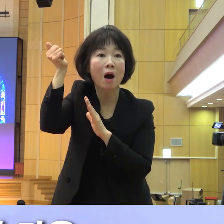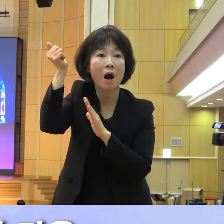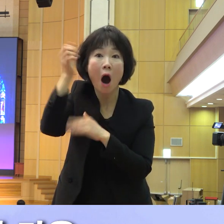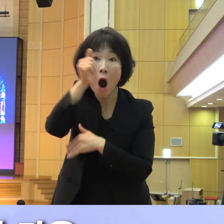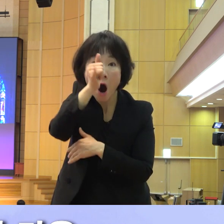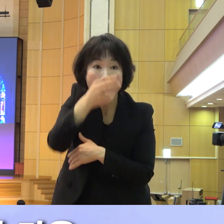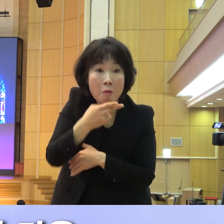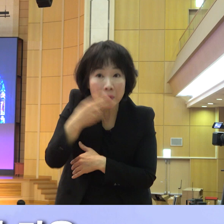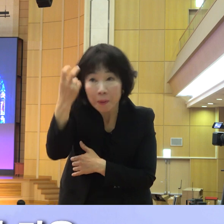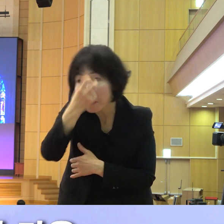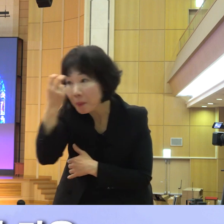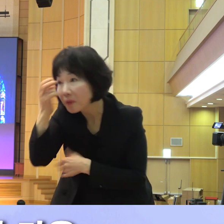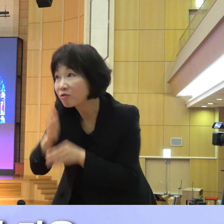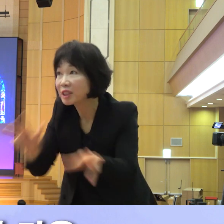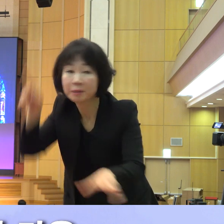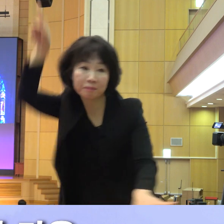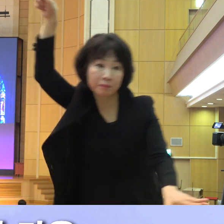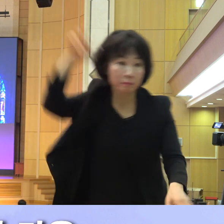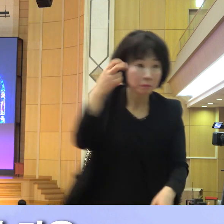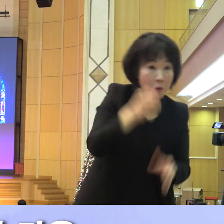8장 24절에 보더라도